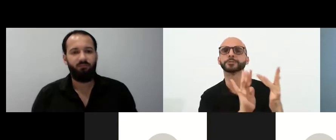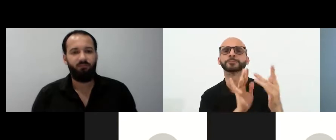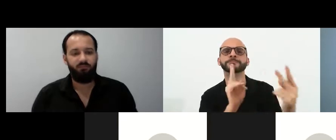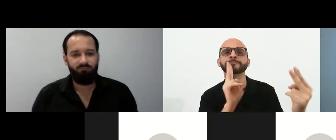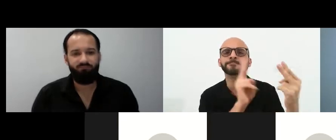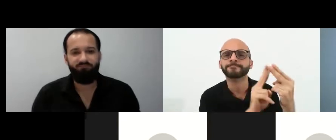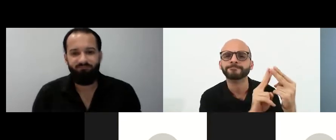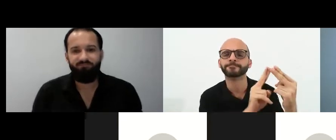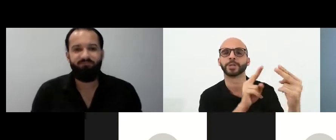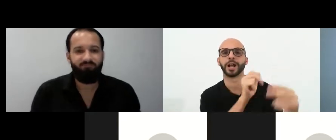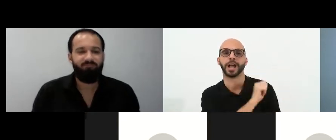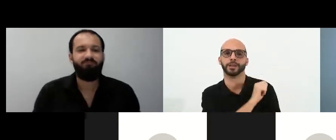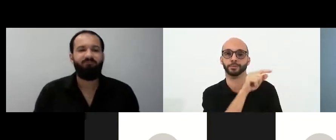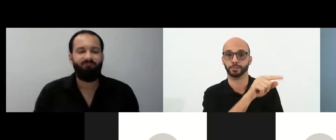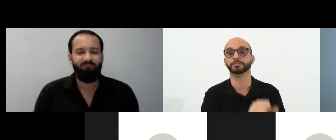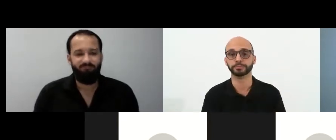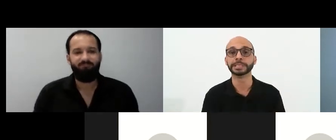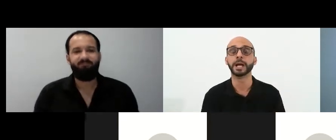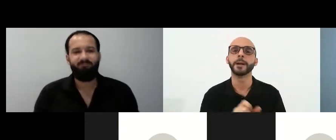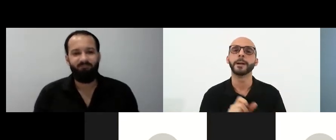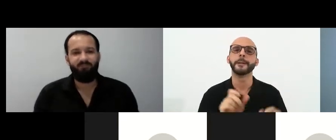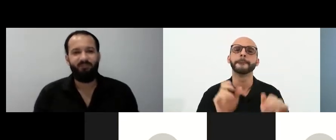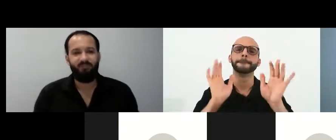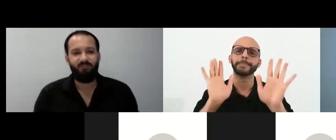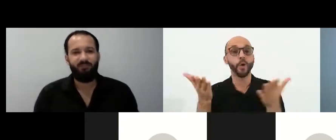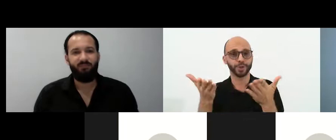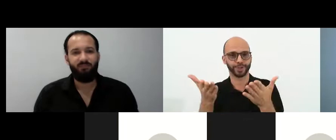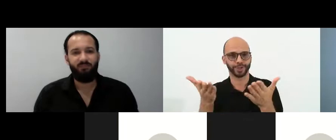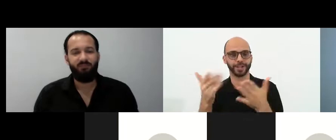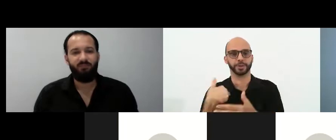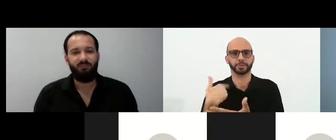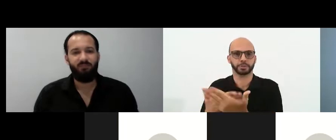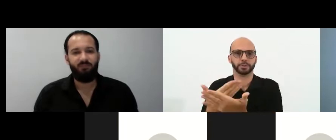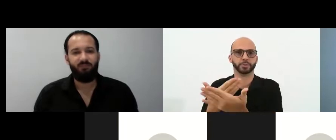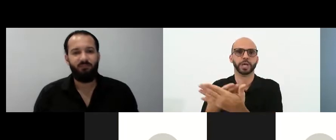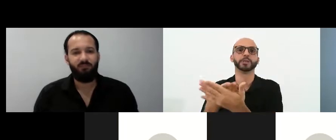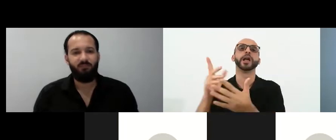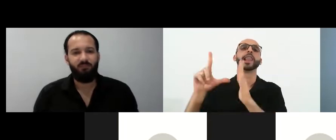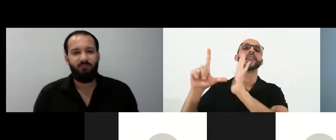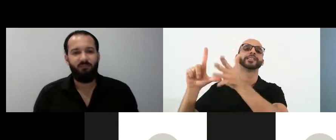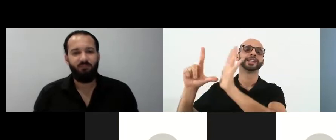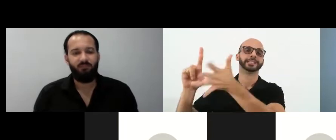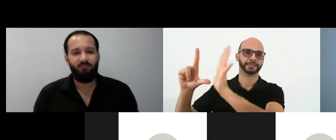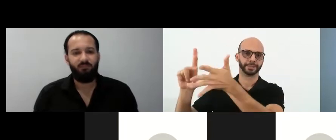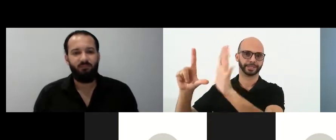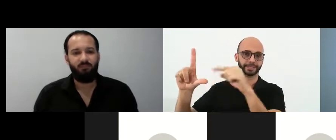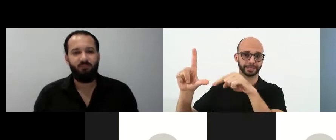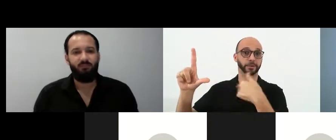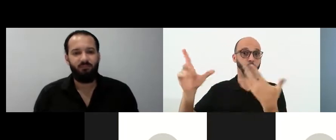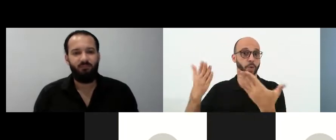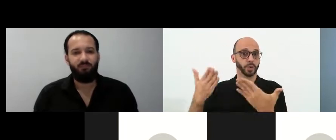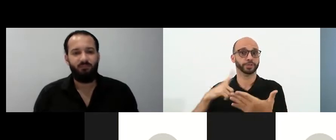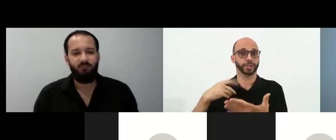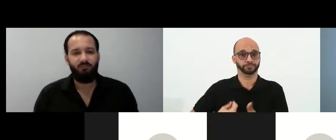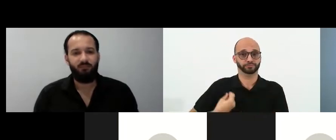mais complicado o contato, devido não ter essa questão com o aluno. Hoje, eu estudo